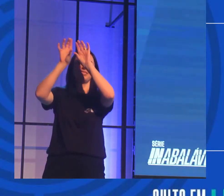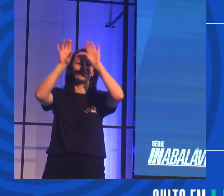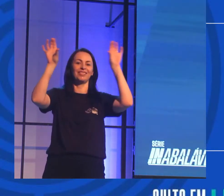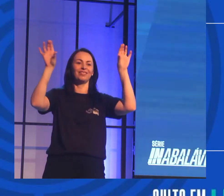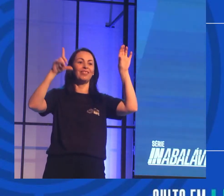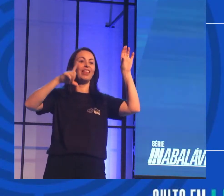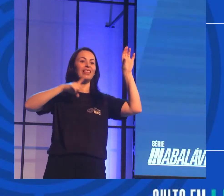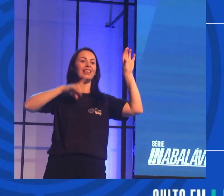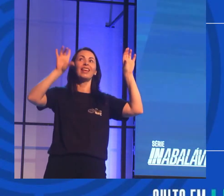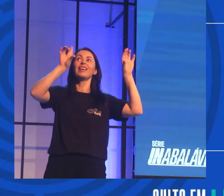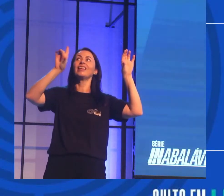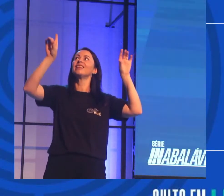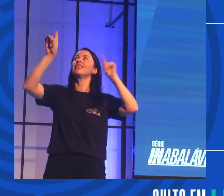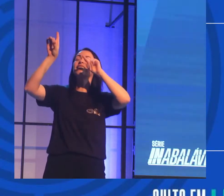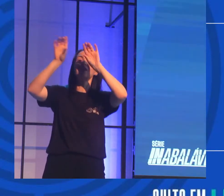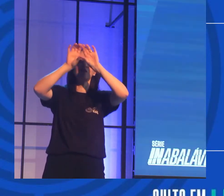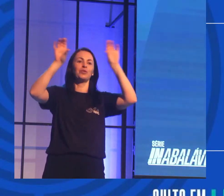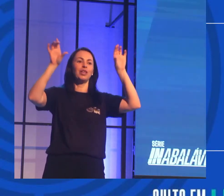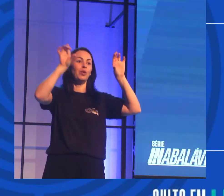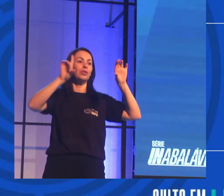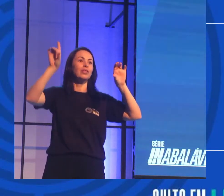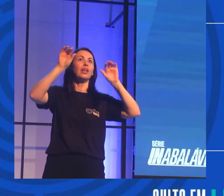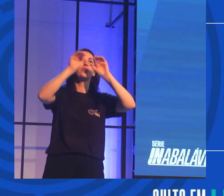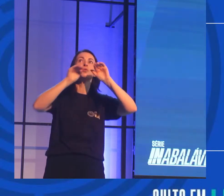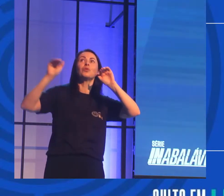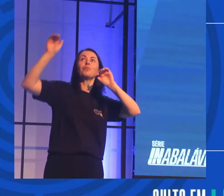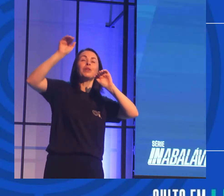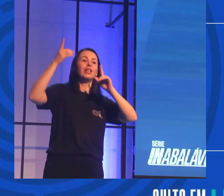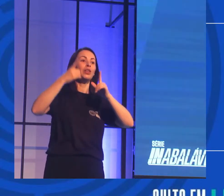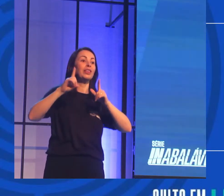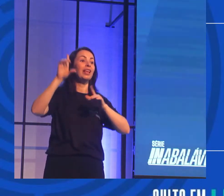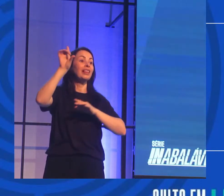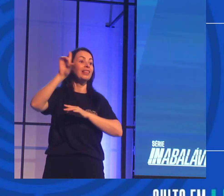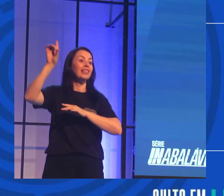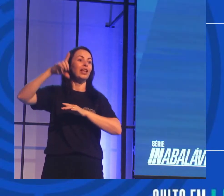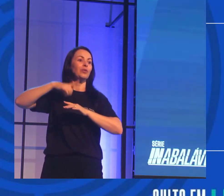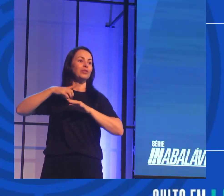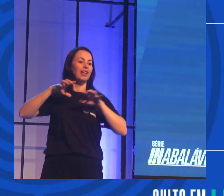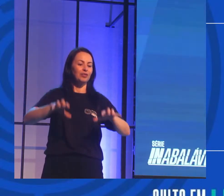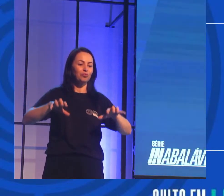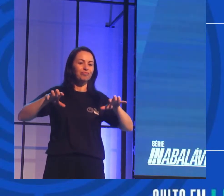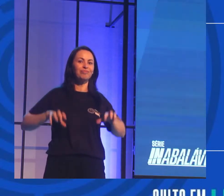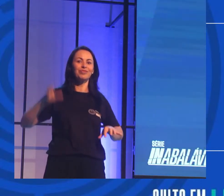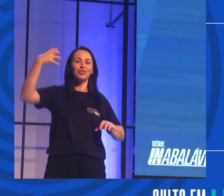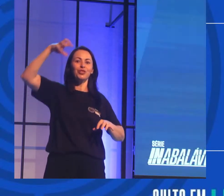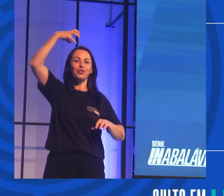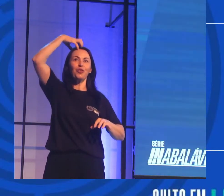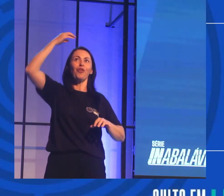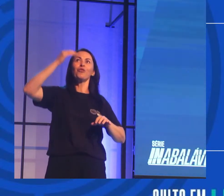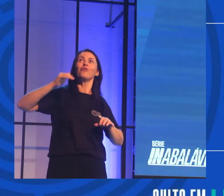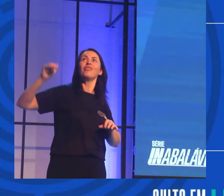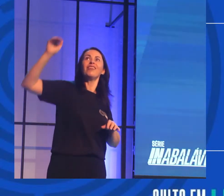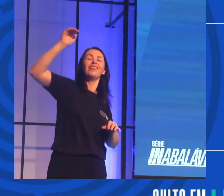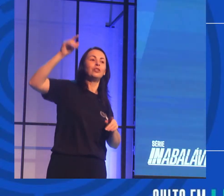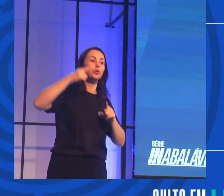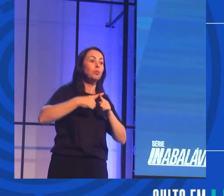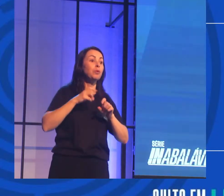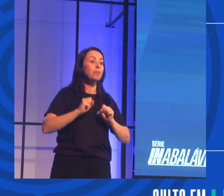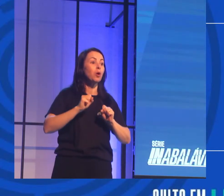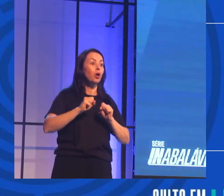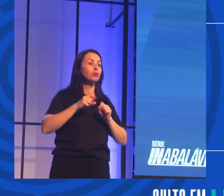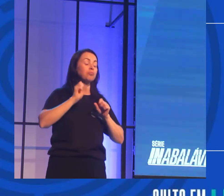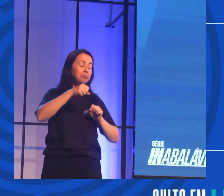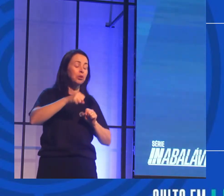céu, há um Deus soberano, há um Deus assentado no alto trono. Mas gente, Daniel poderia ir para a cova dos leões, e de fato